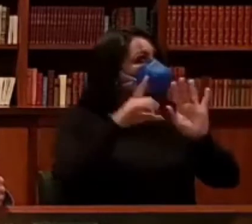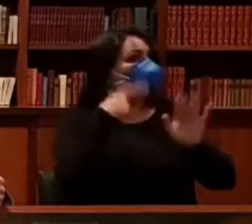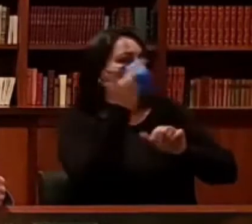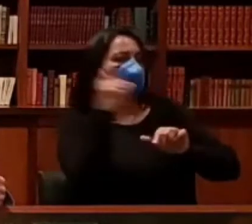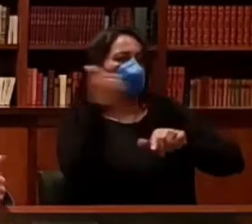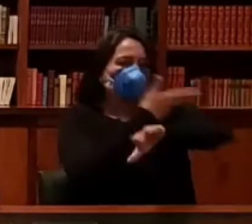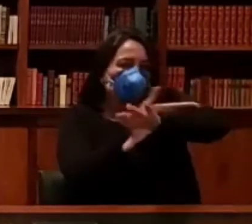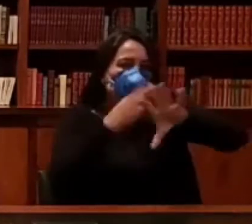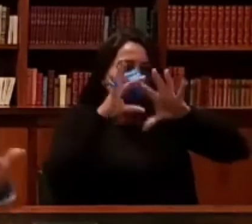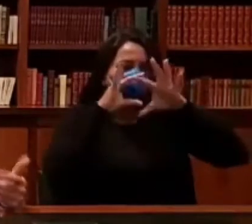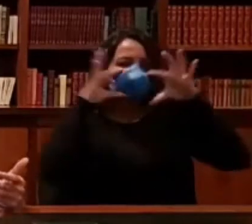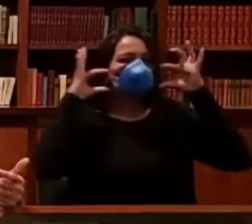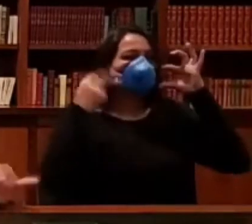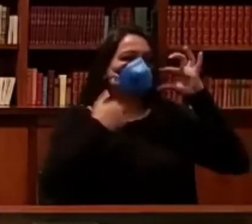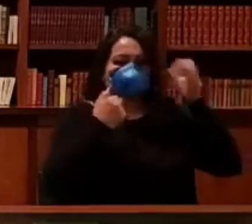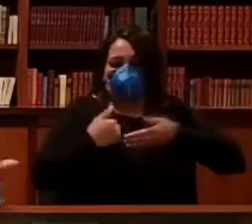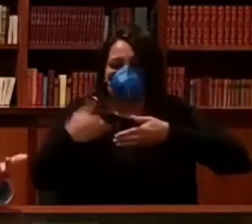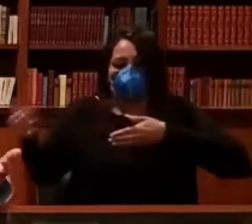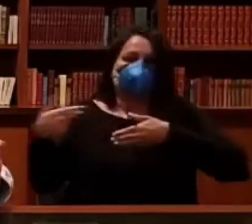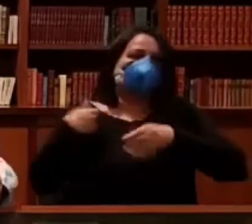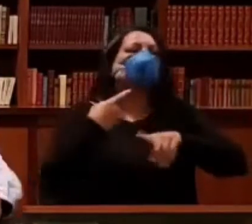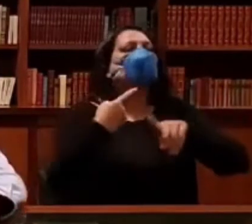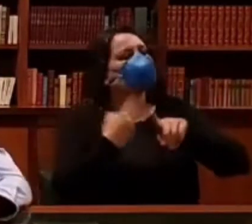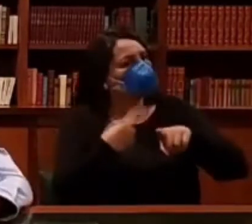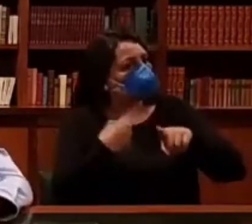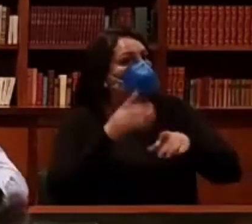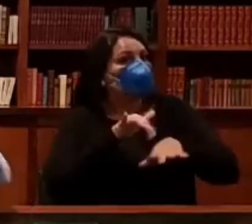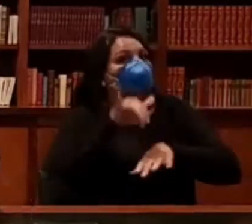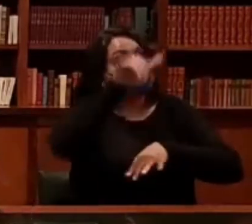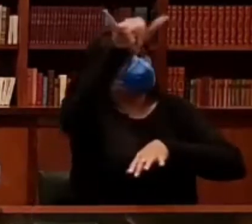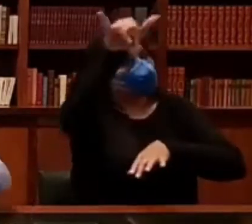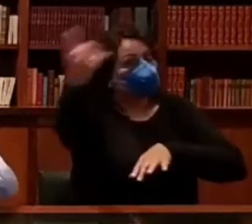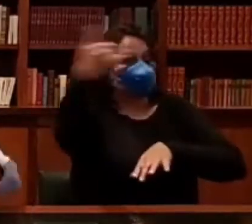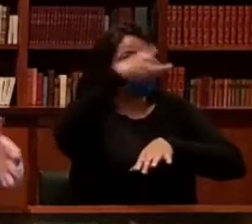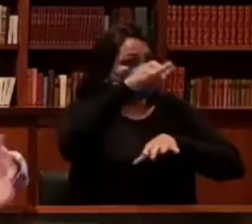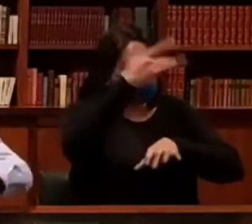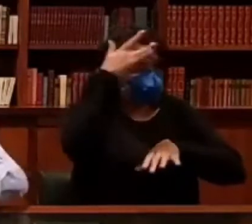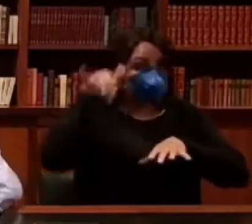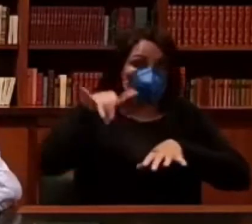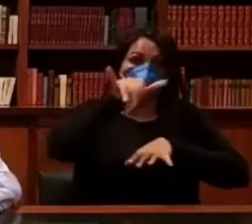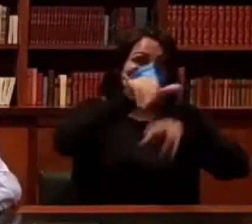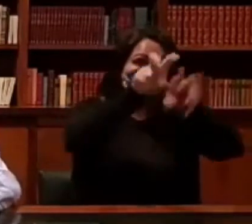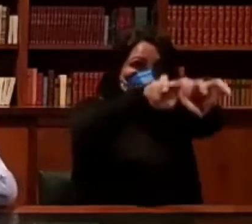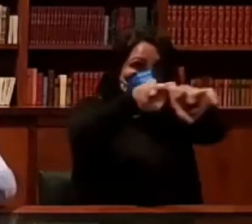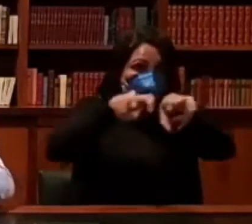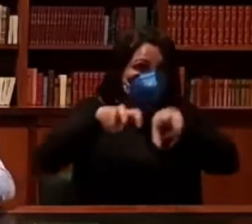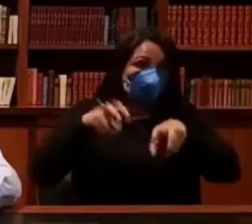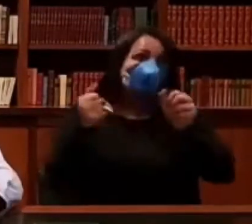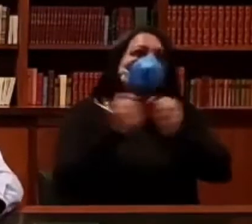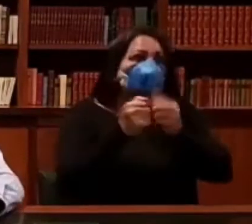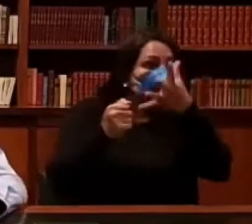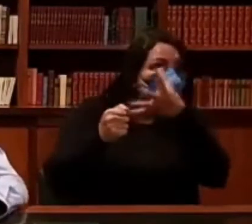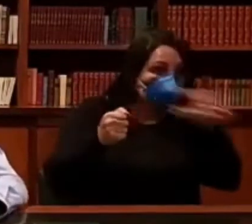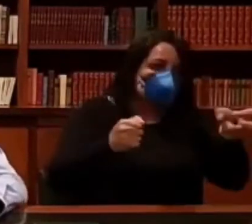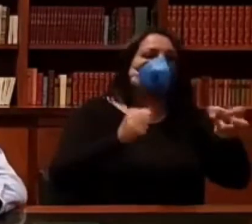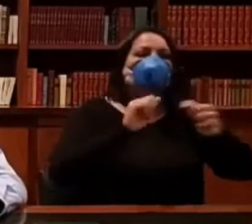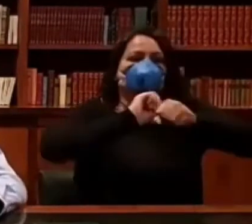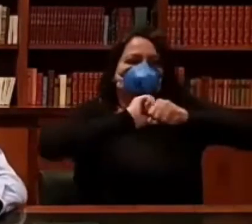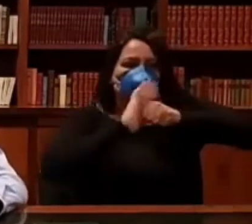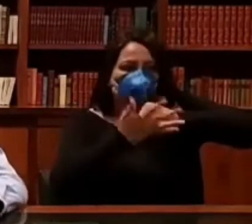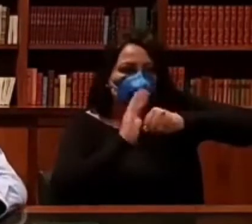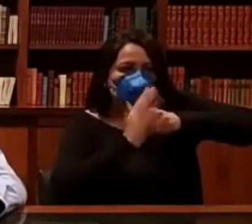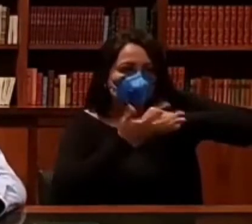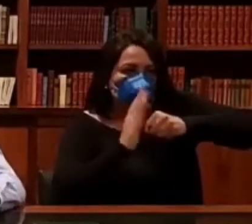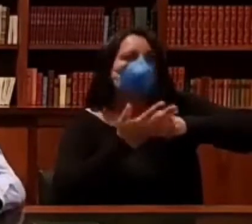esse para estar ao meu lado, porque eu ainda continuo sob suspeita. Uma das pessoas que veio no avião conosco já deu resultado negativo, um